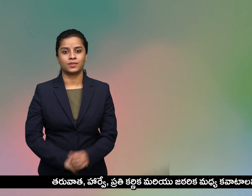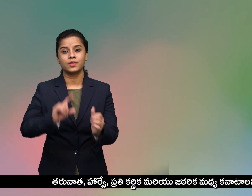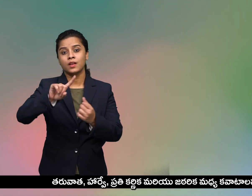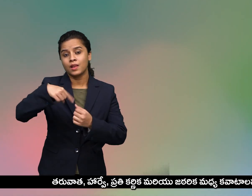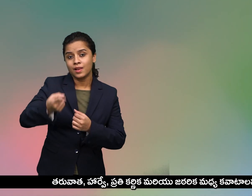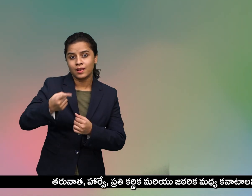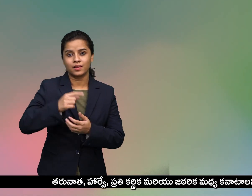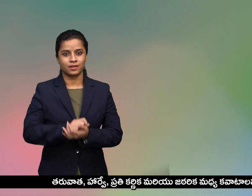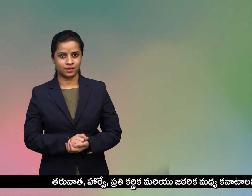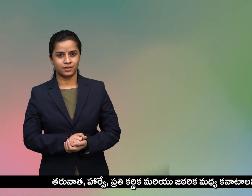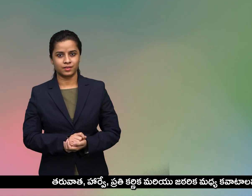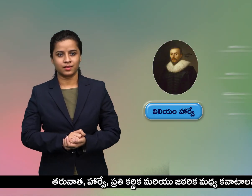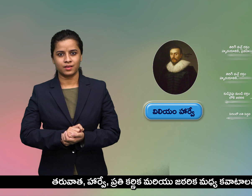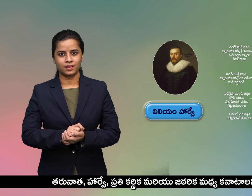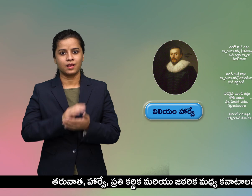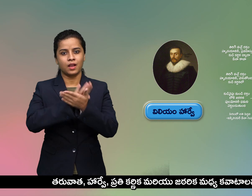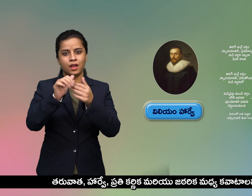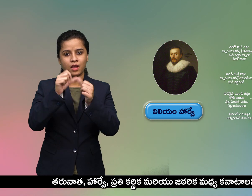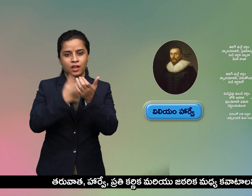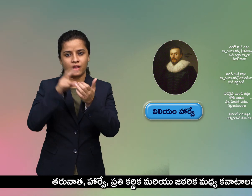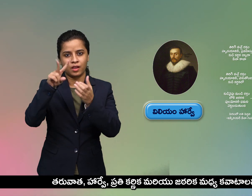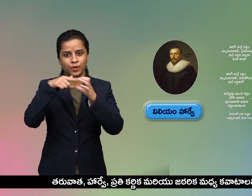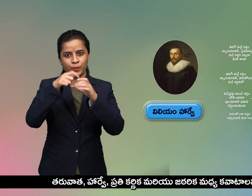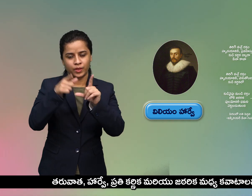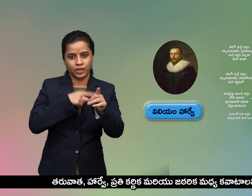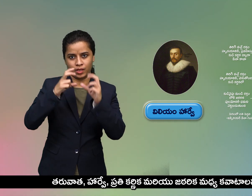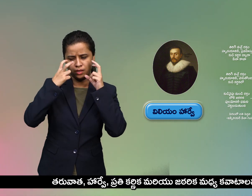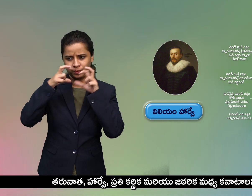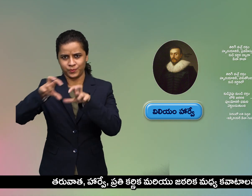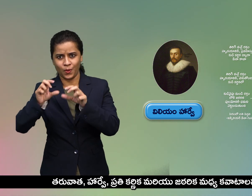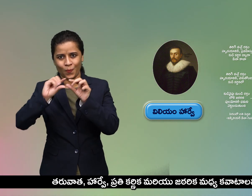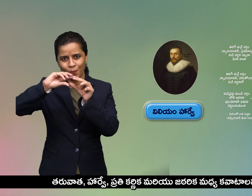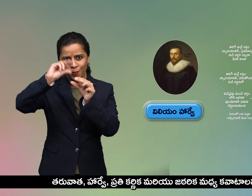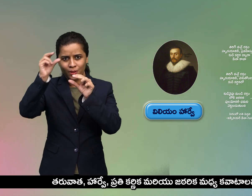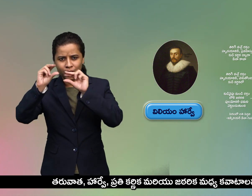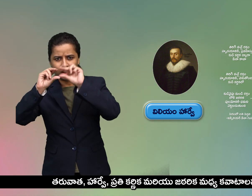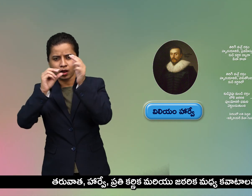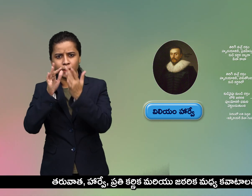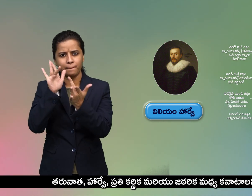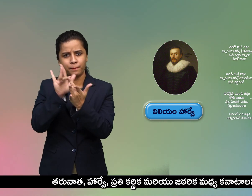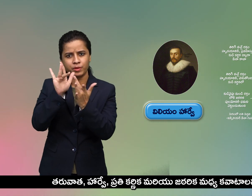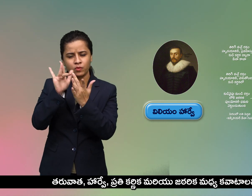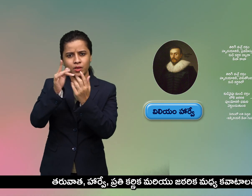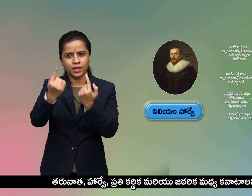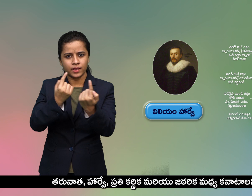తరువాత హార్వే ప్రతి కర్ణిక మరియు జఠరిక మధ్య కవాటాలను